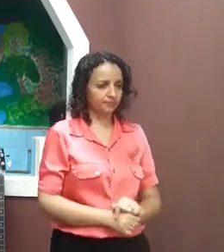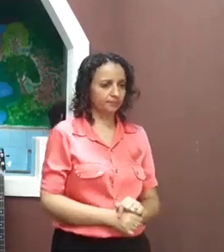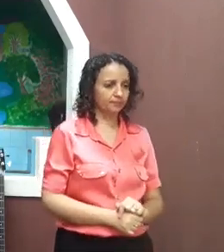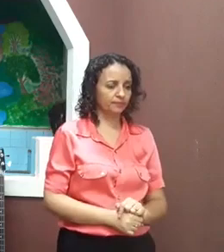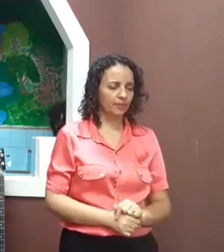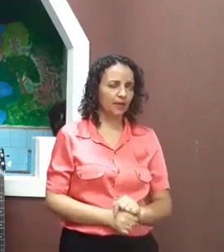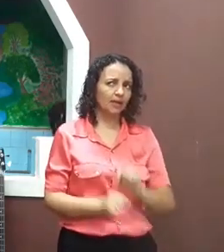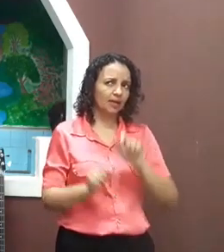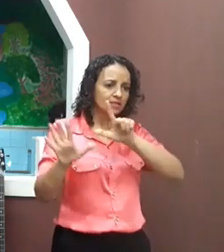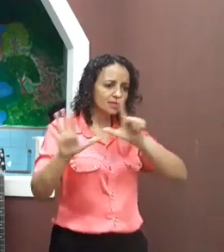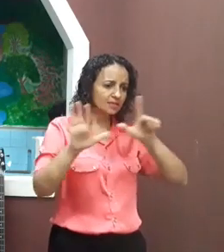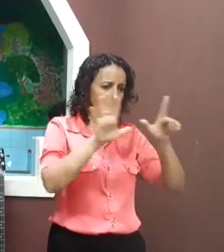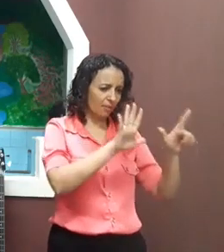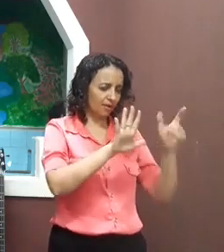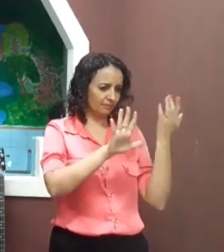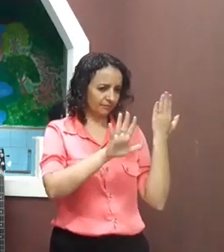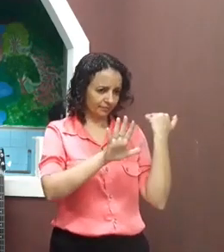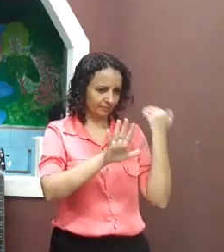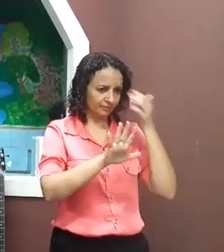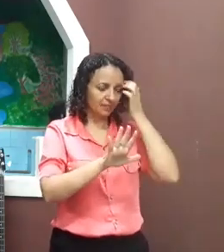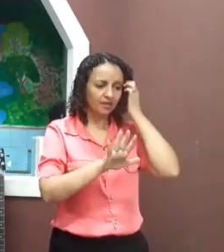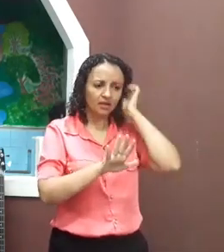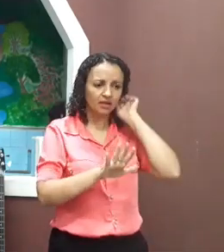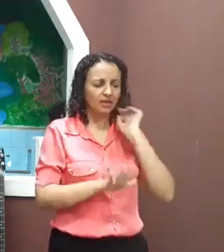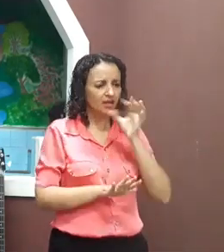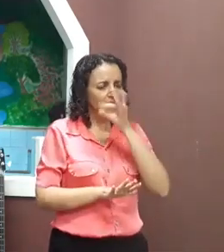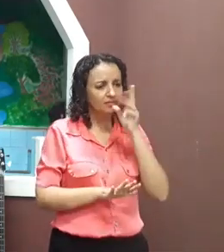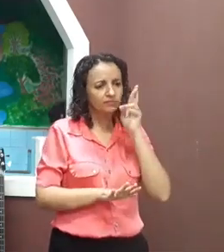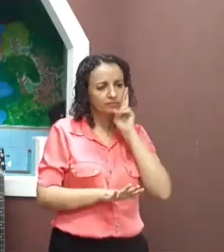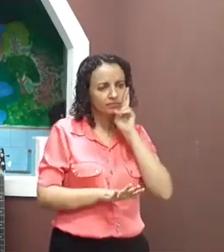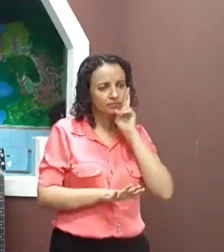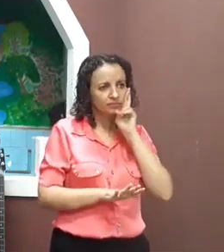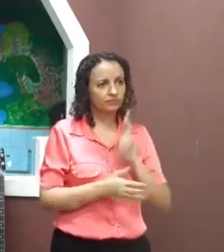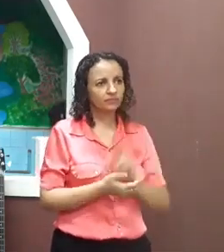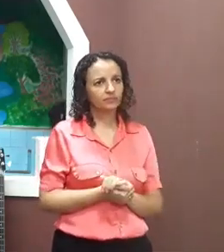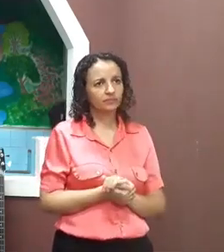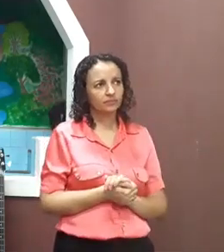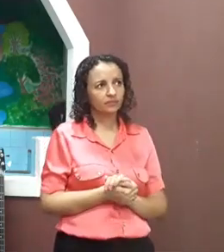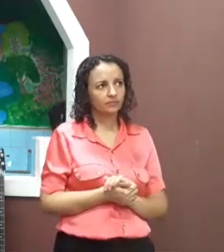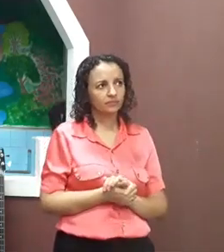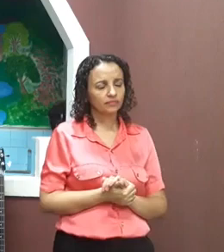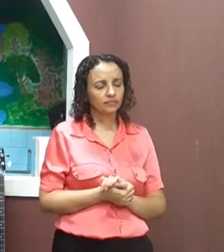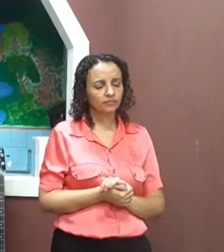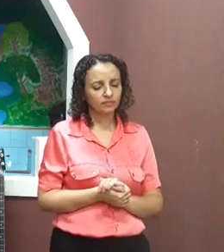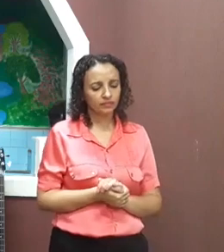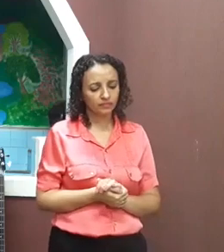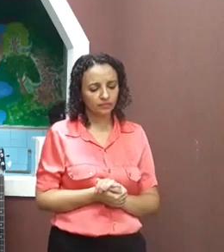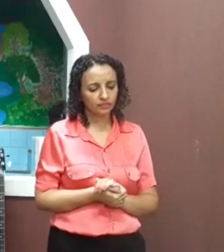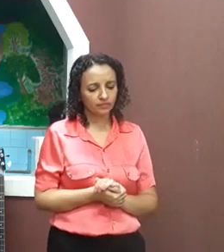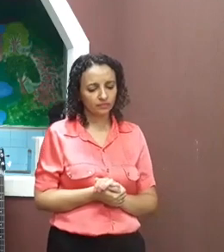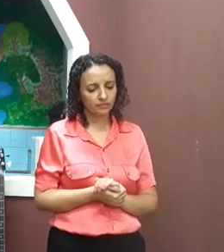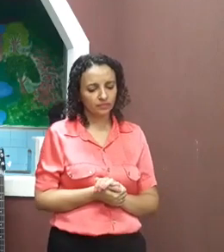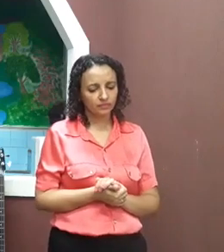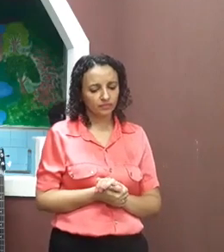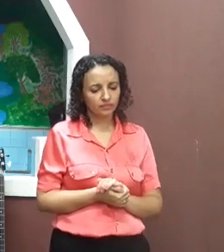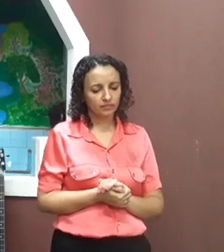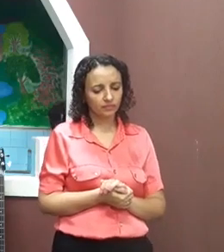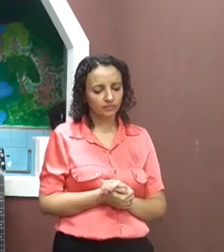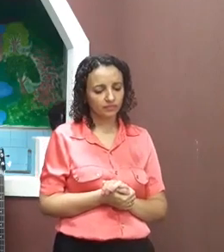Esta semana a Rosane recebeu, não sei se foi por telefone